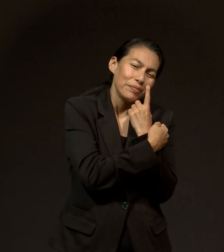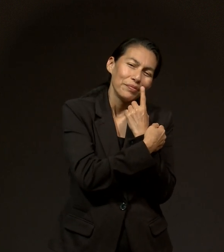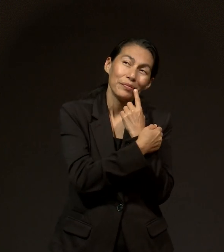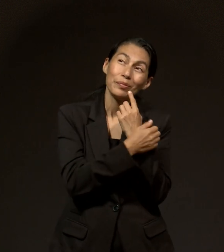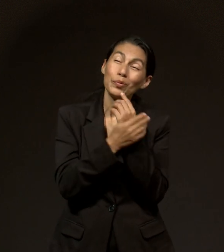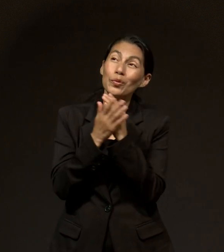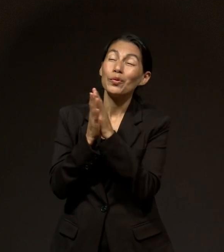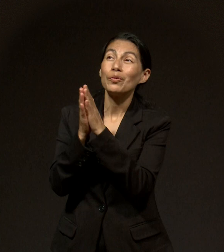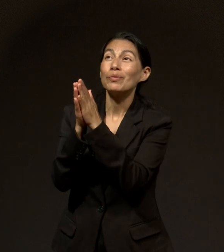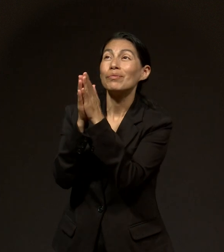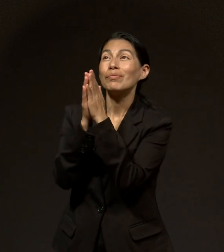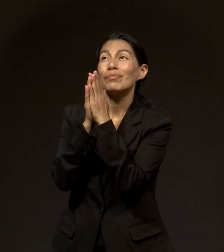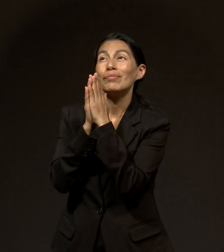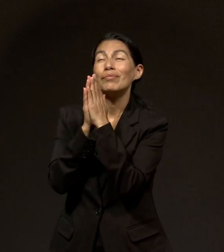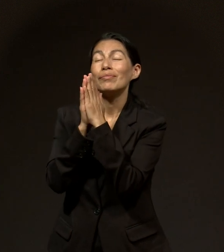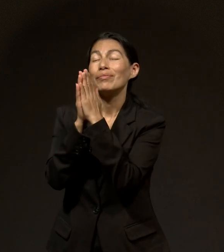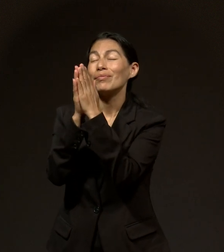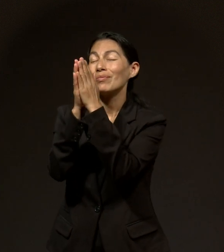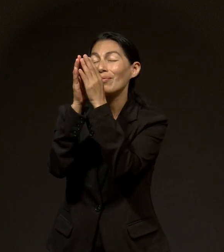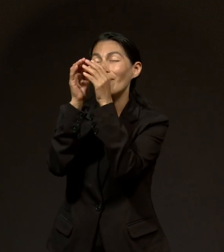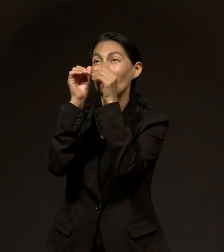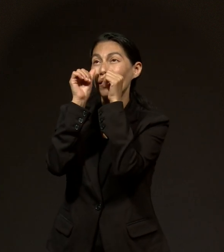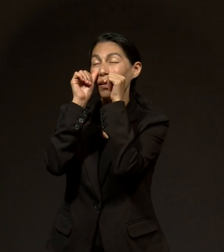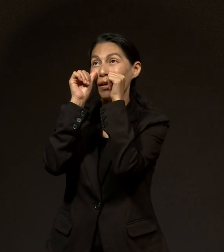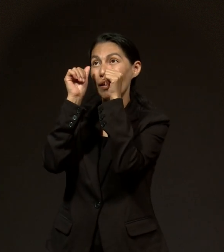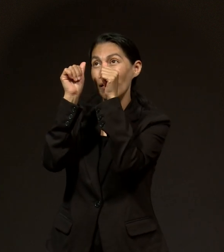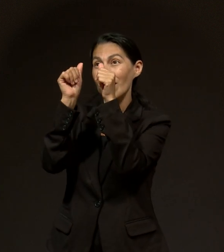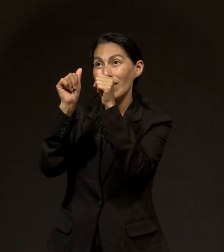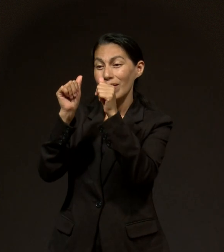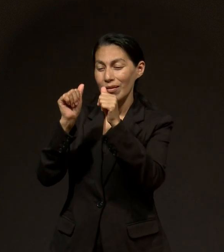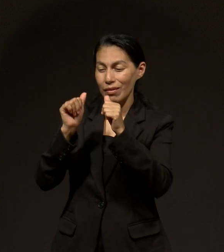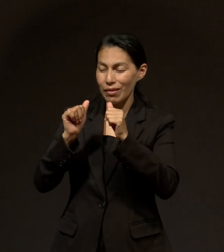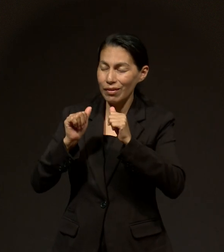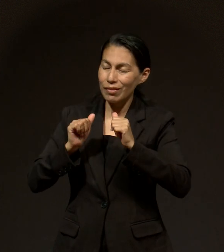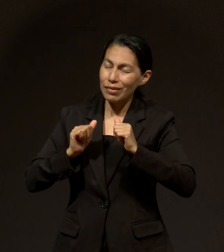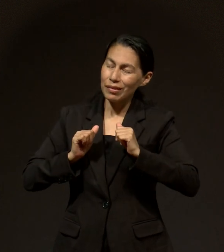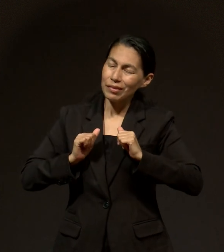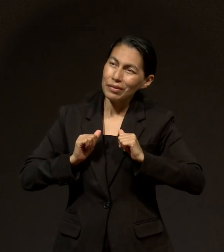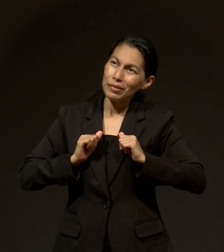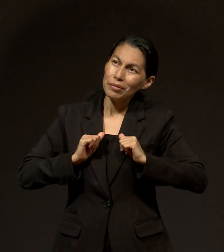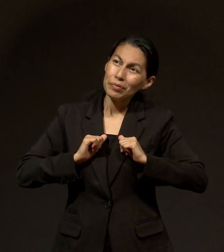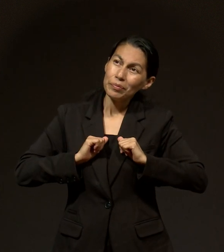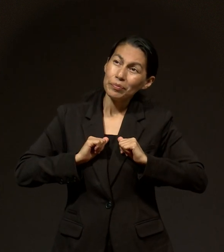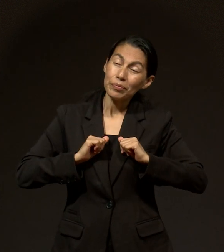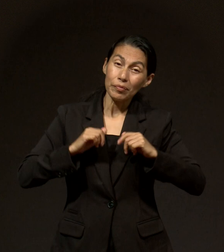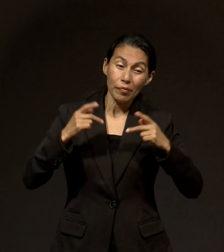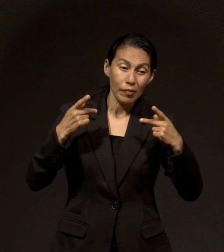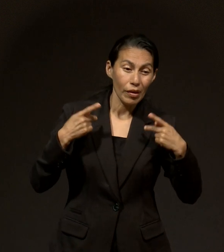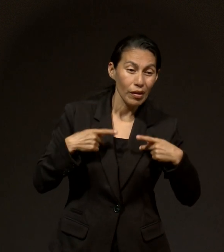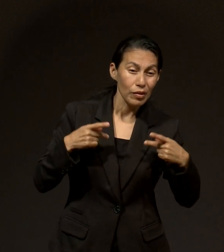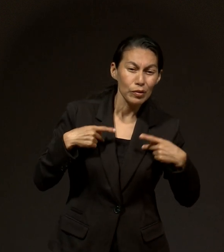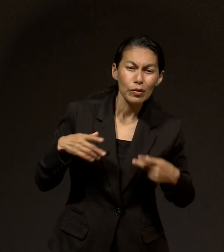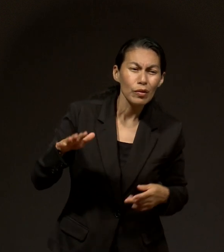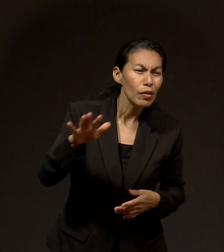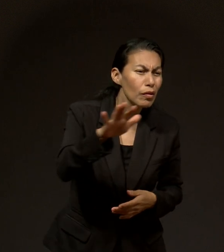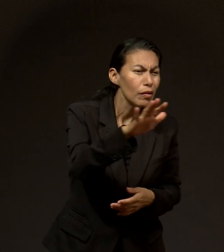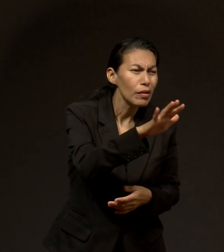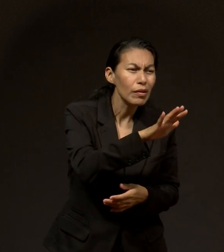Escúchame Jesús En tu nombre